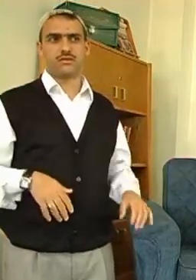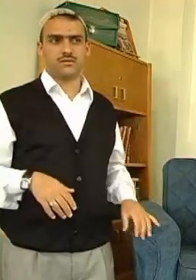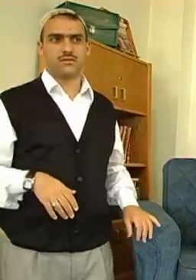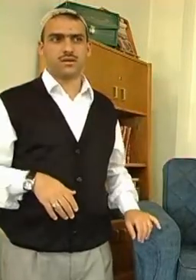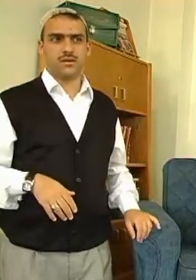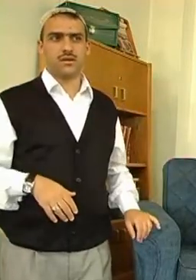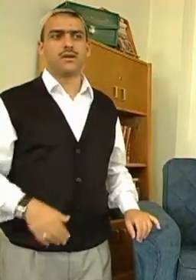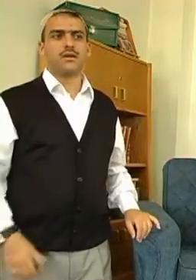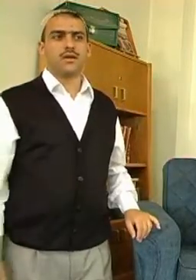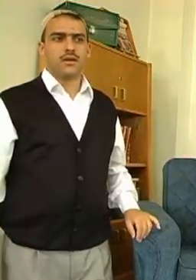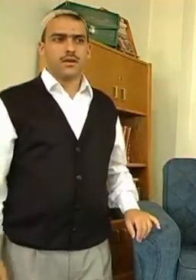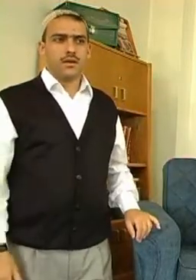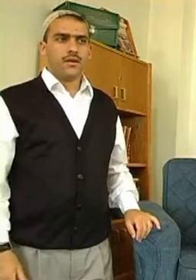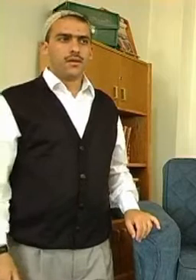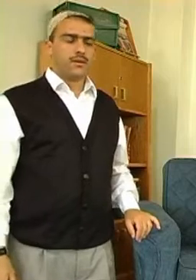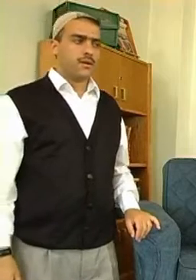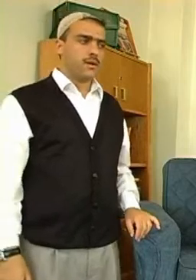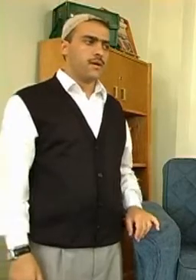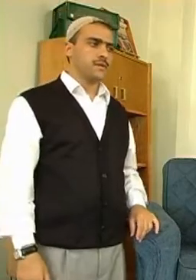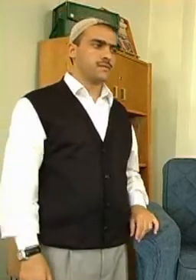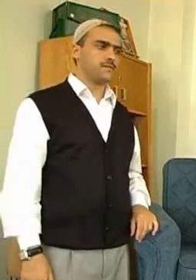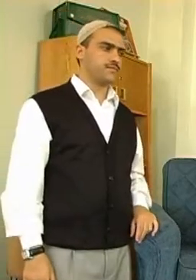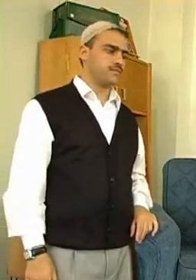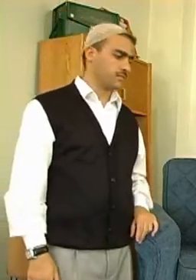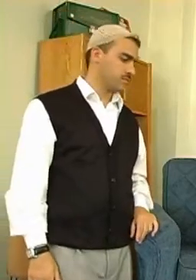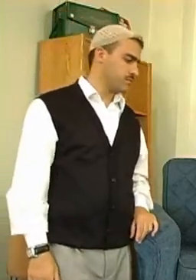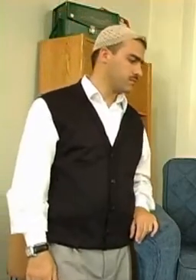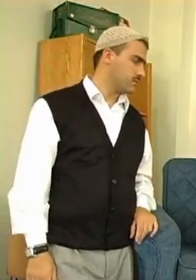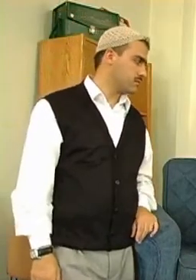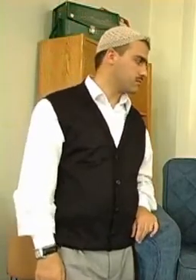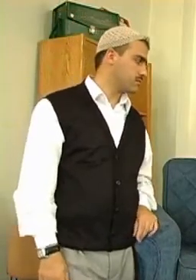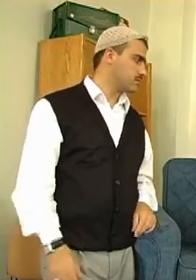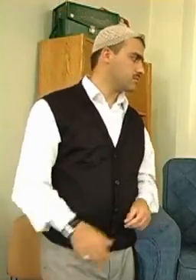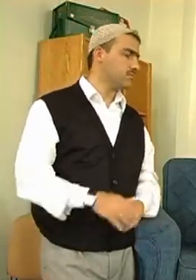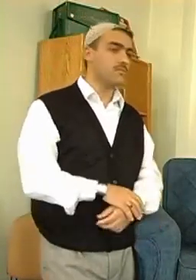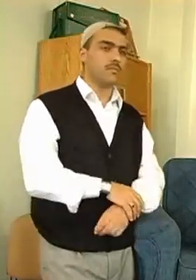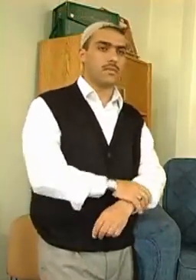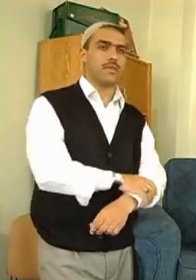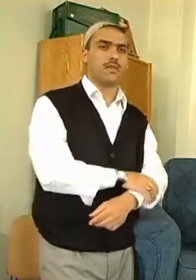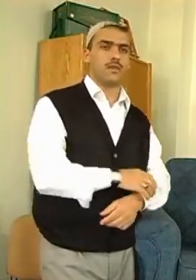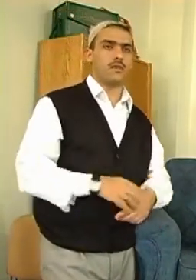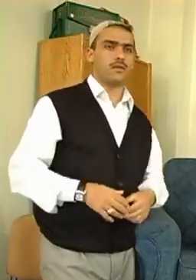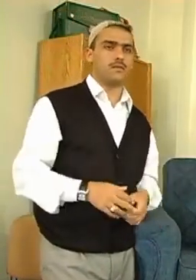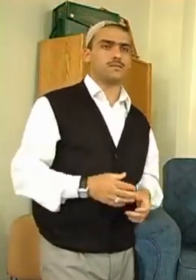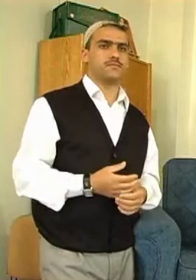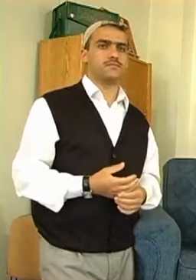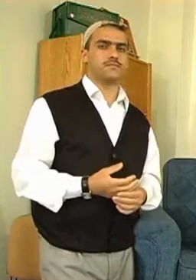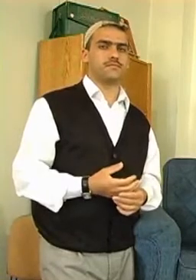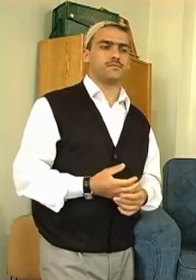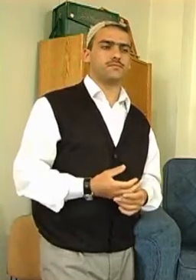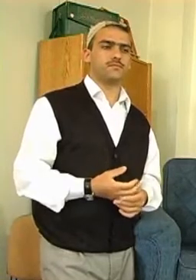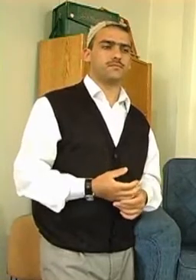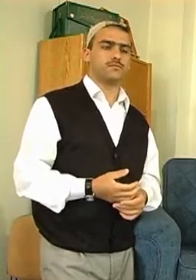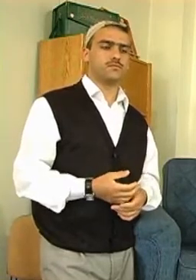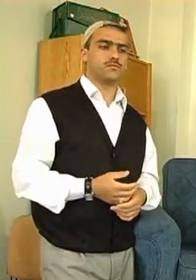da gizlenir, mehareti de gizlenir, rahmeti de gizlenir. Evet. Adeta baş aşağı düşer. O